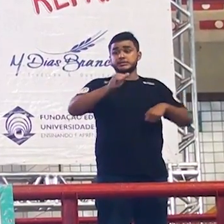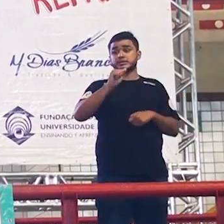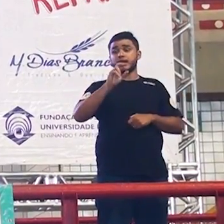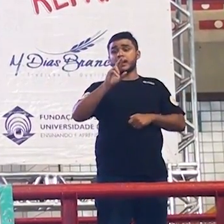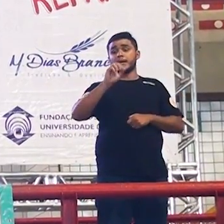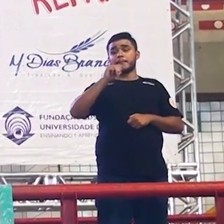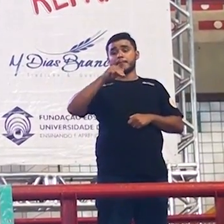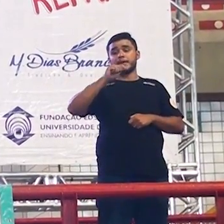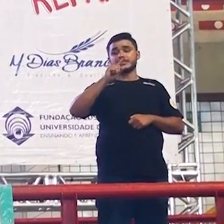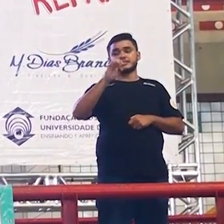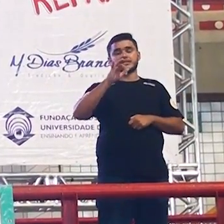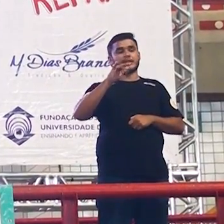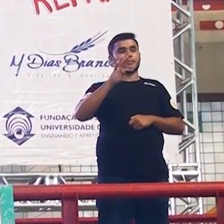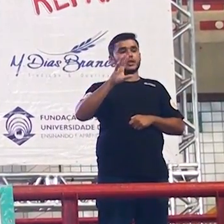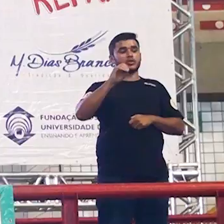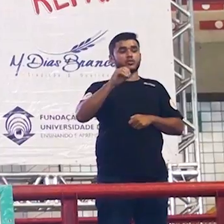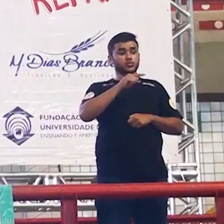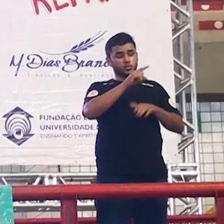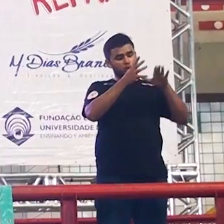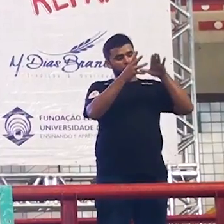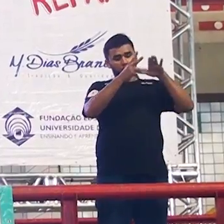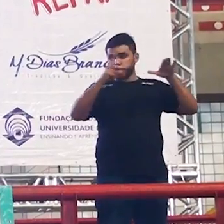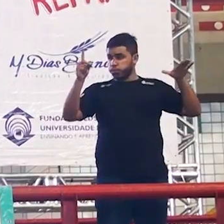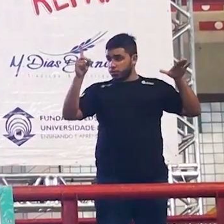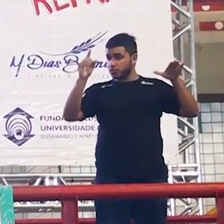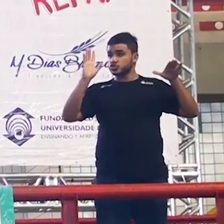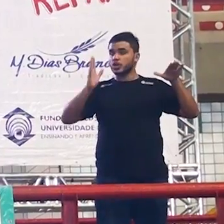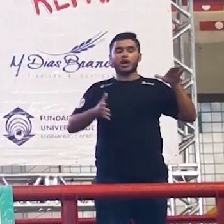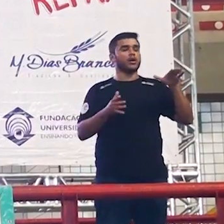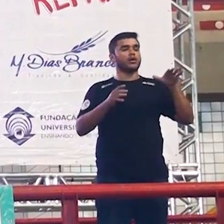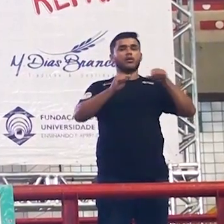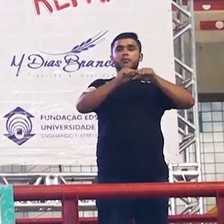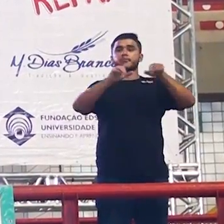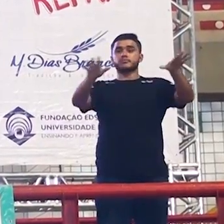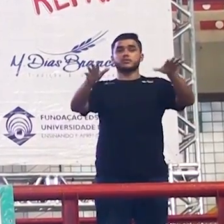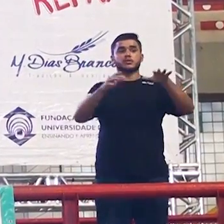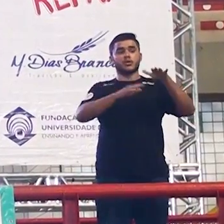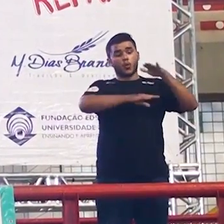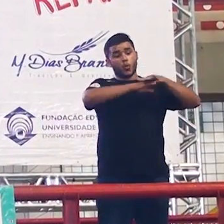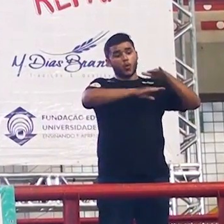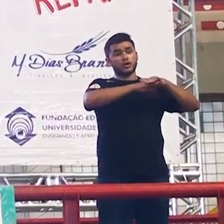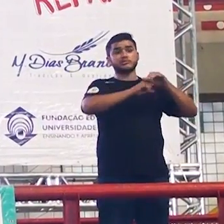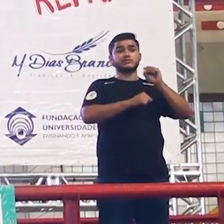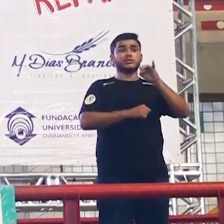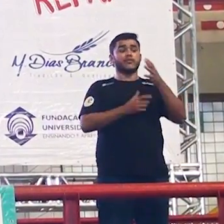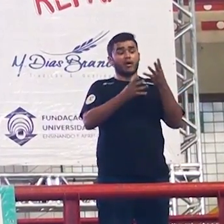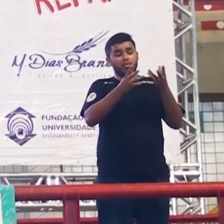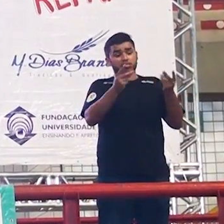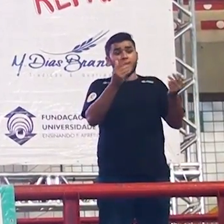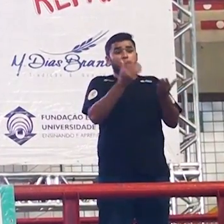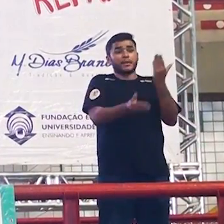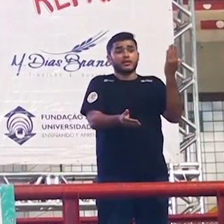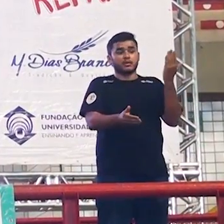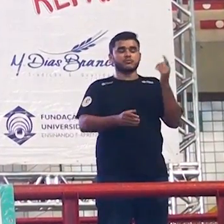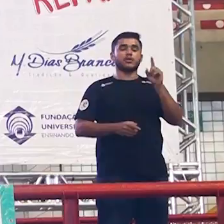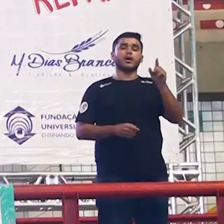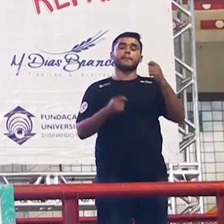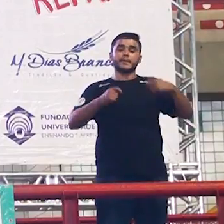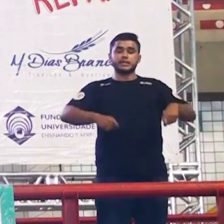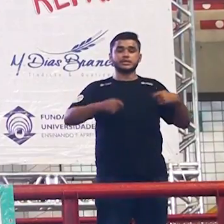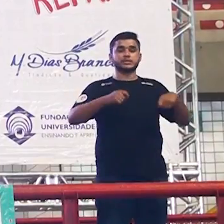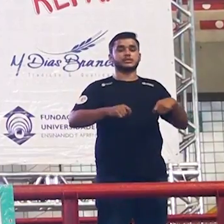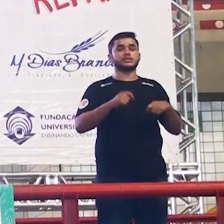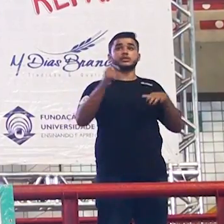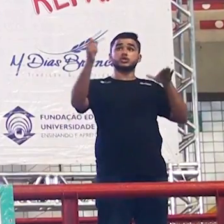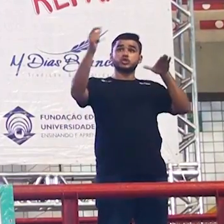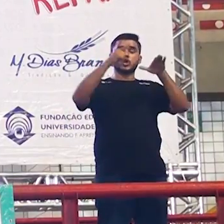num dia, ela não é gasta em um dia. Ela precisa ser acumulada, senão ela vai ser desperdiçada. Então, a energia solar, ela